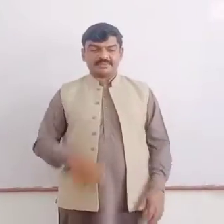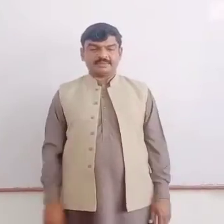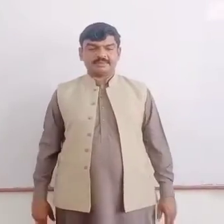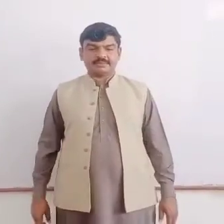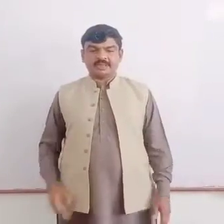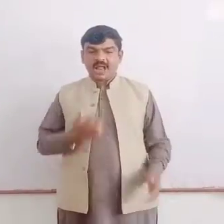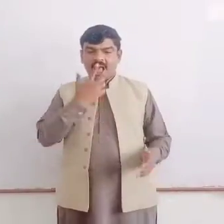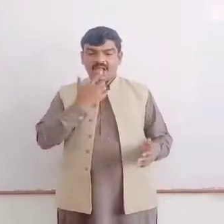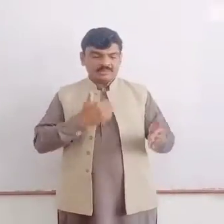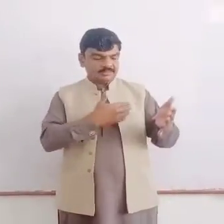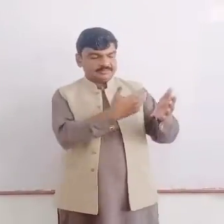लहूलुहान,